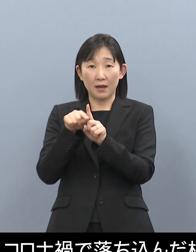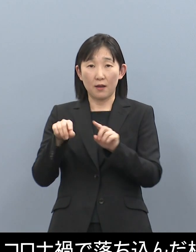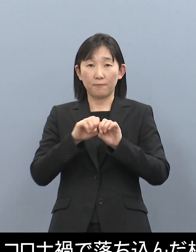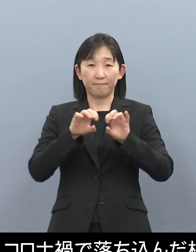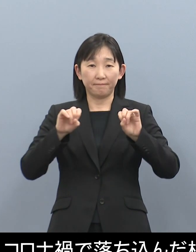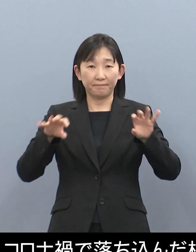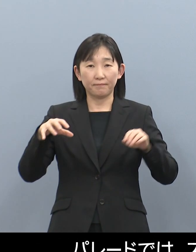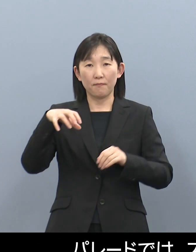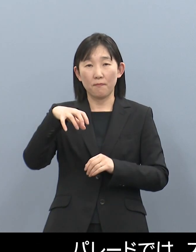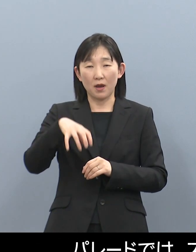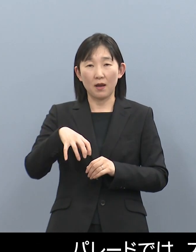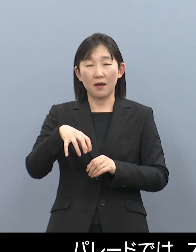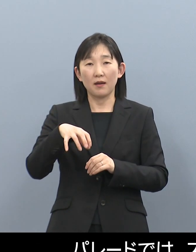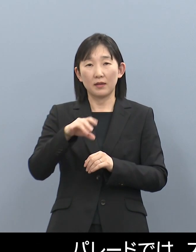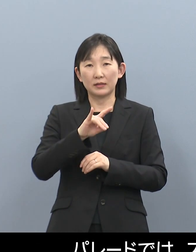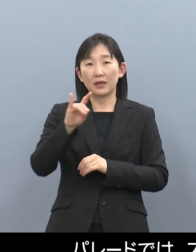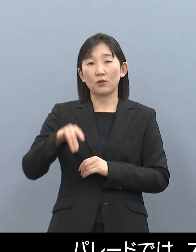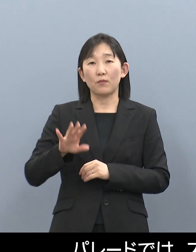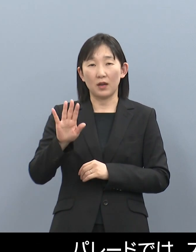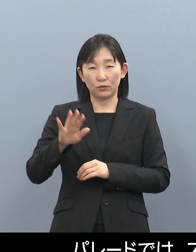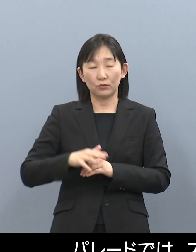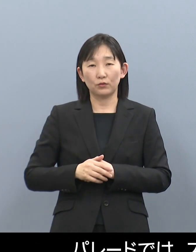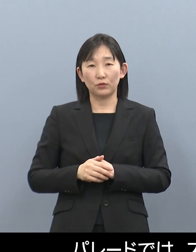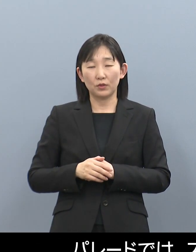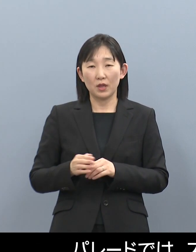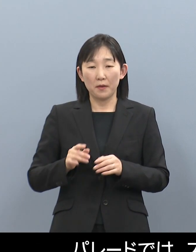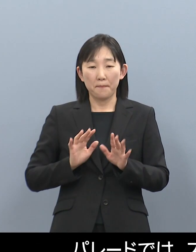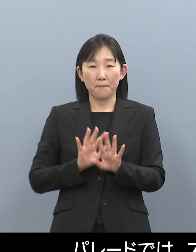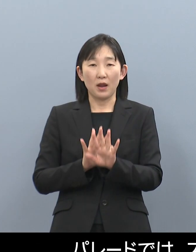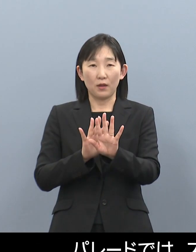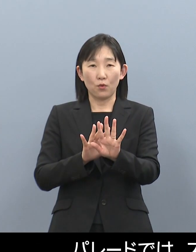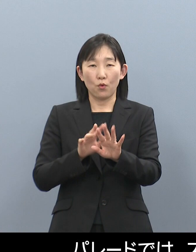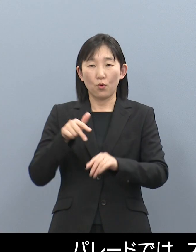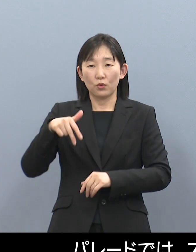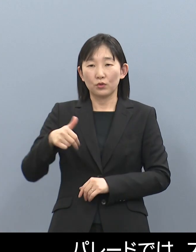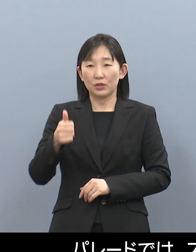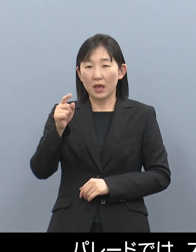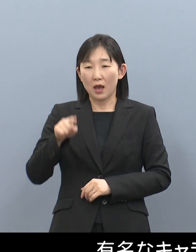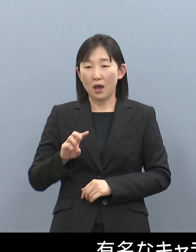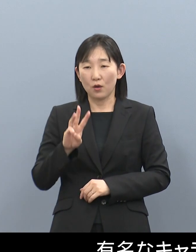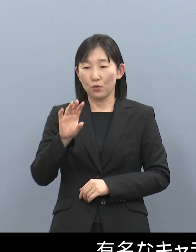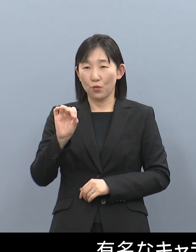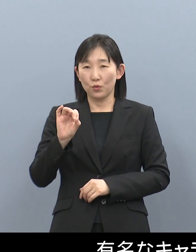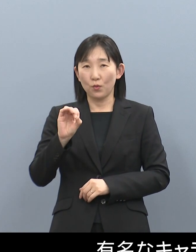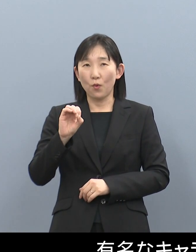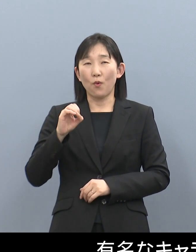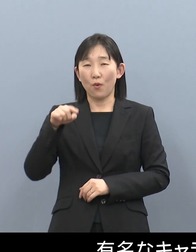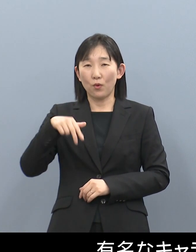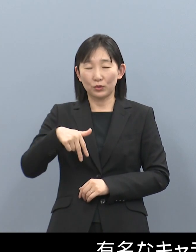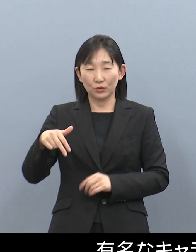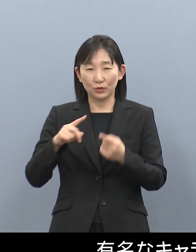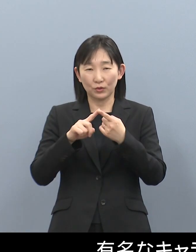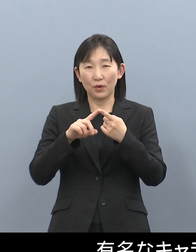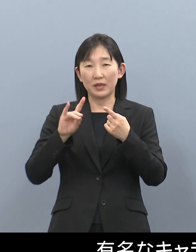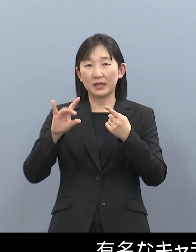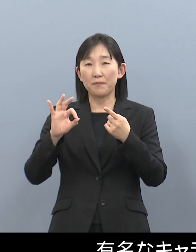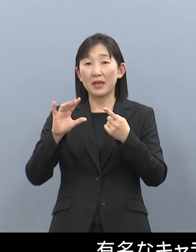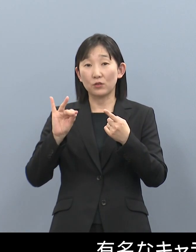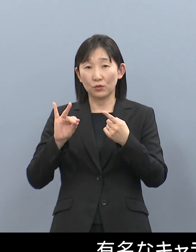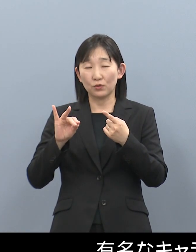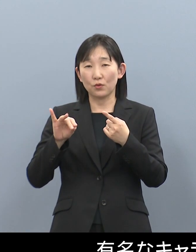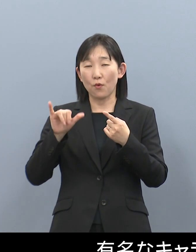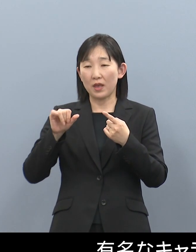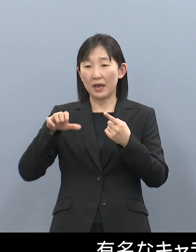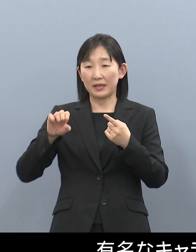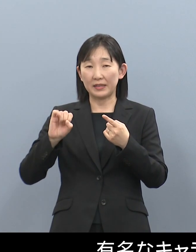、パレードではスターウォーズや鬼滅の刃など有名なキャラクターを用いたフロ